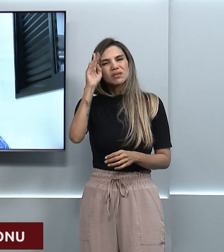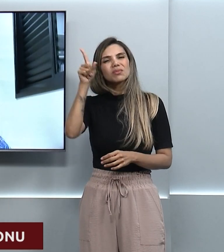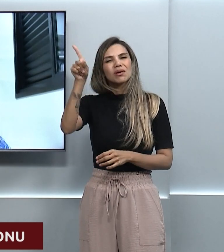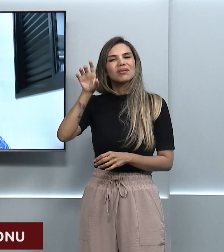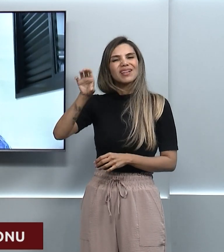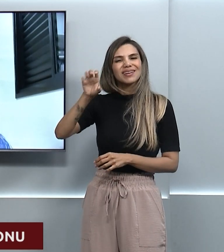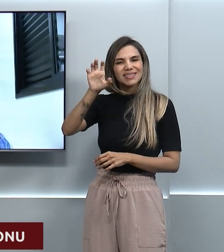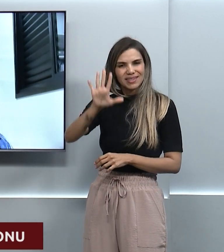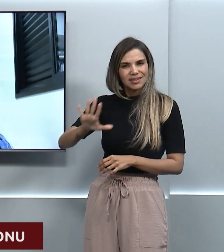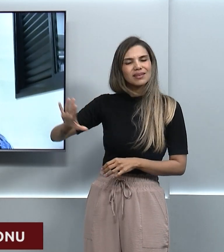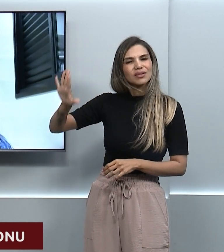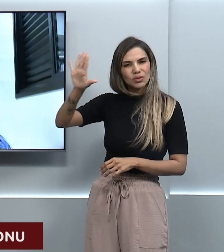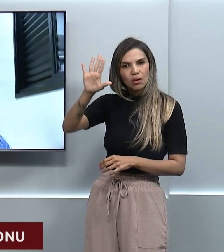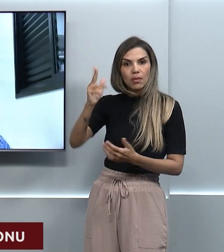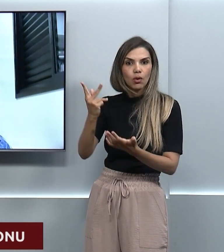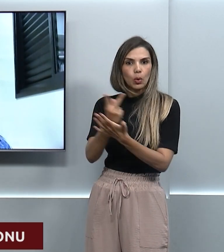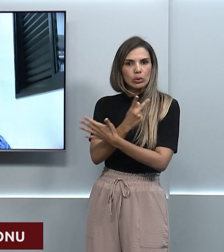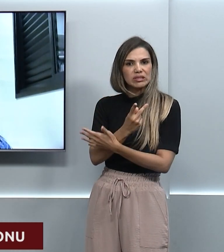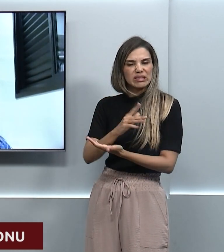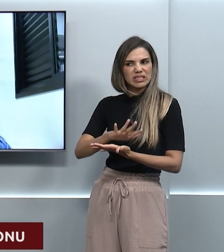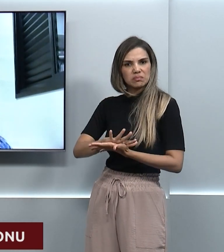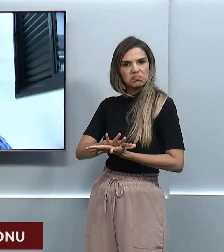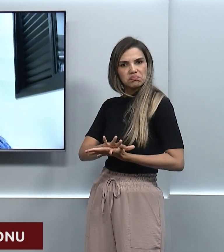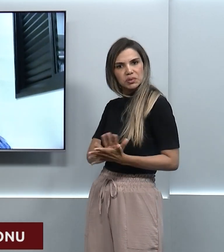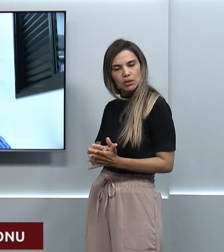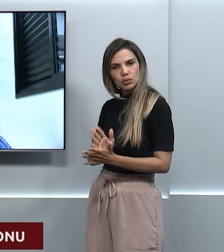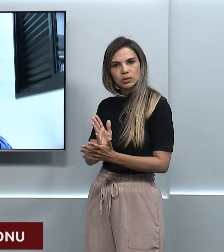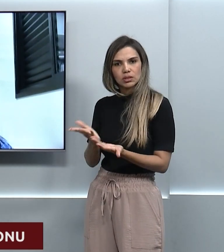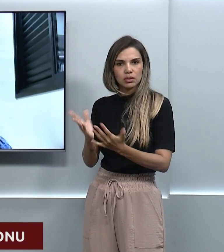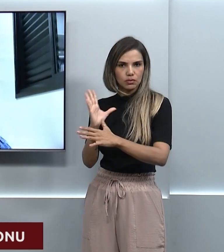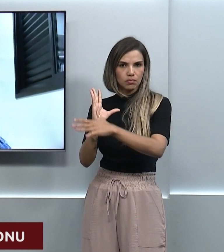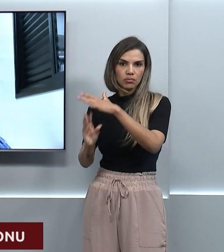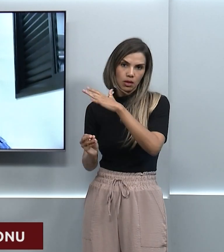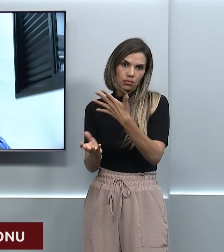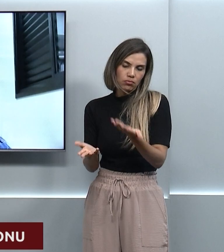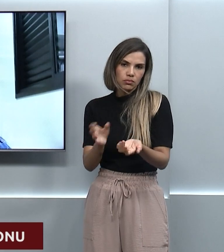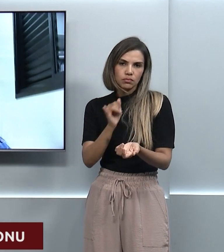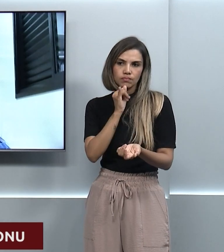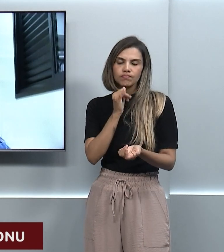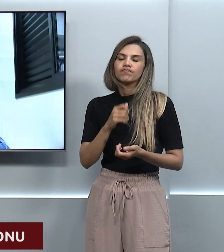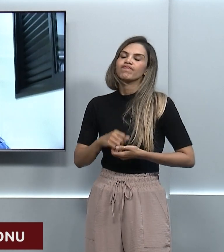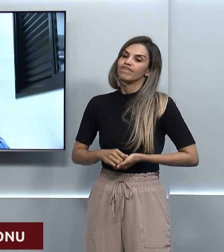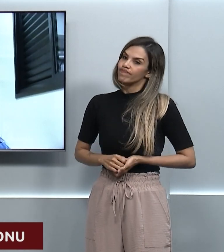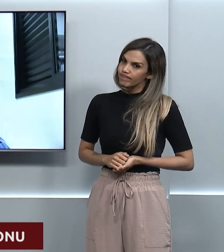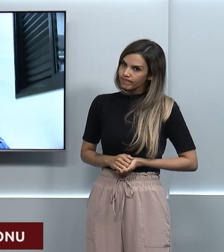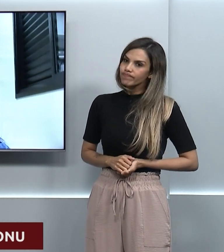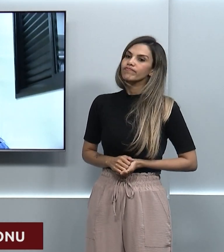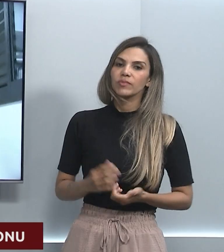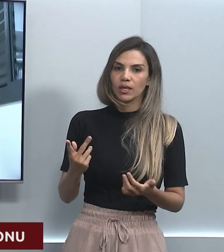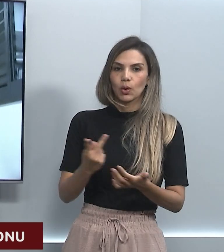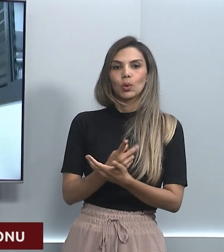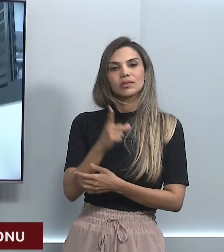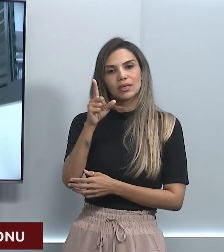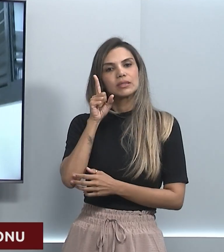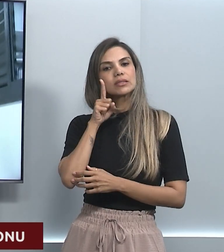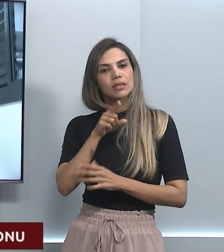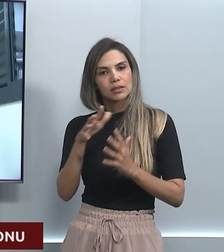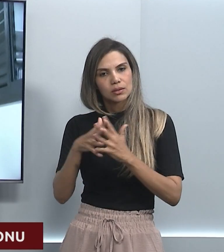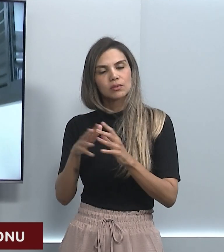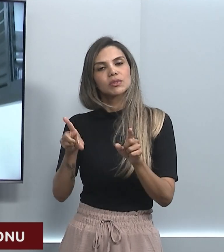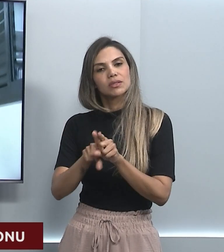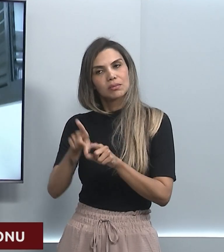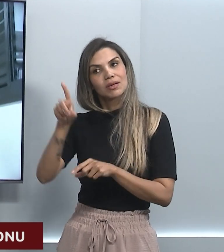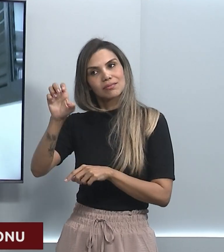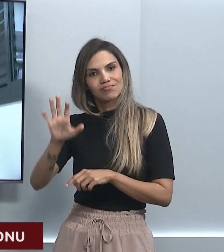exemplo? Muito interessante a sua pergunta. A gente vê isso na Europa e a gente vê isso também, né, nos Estados Unidos mais recentemente.